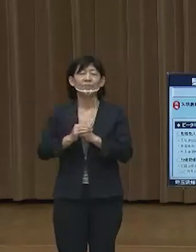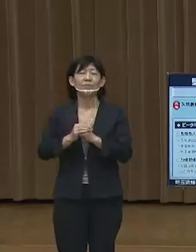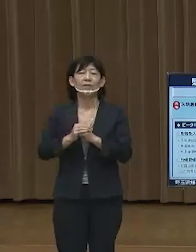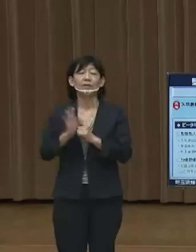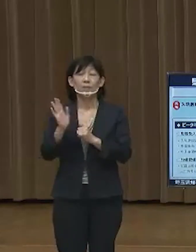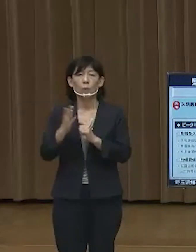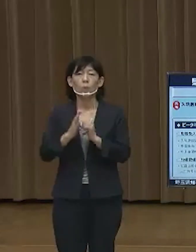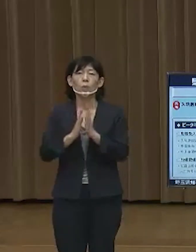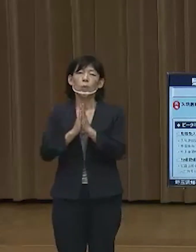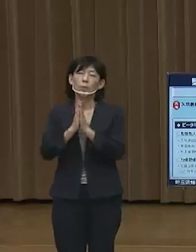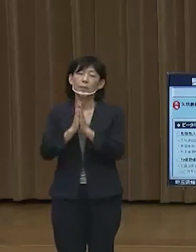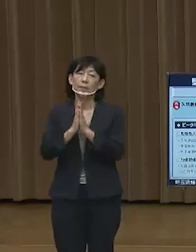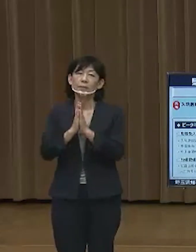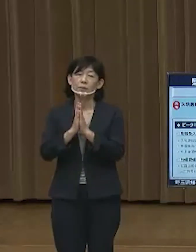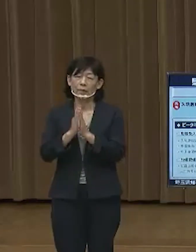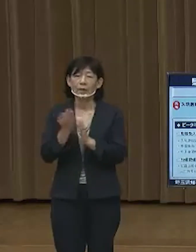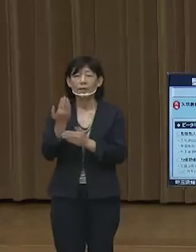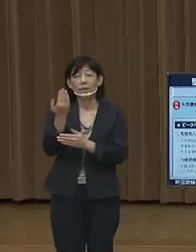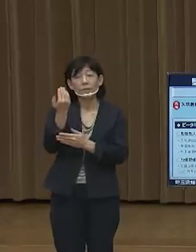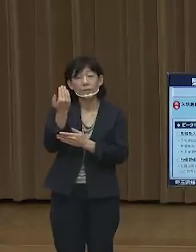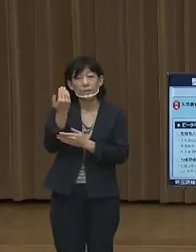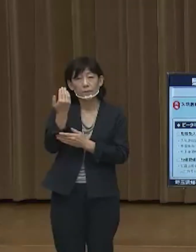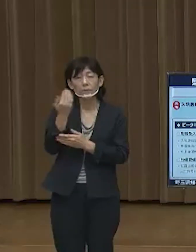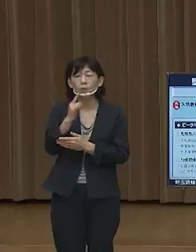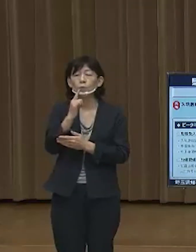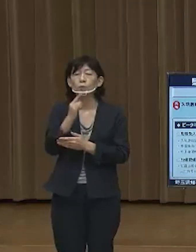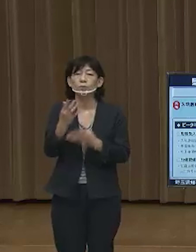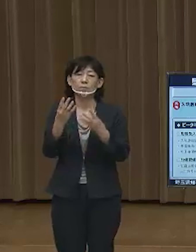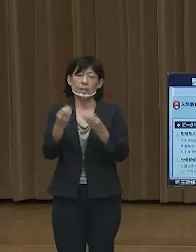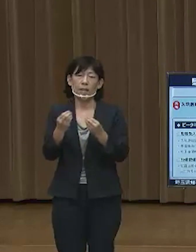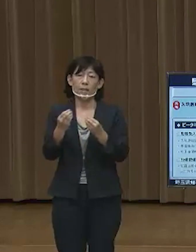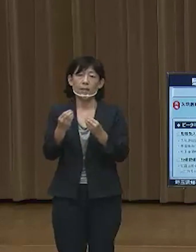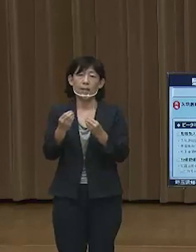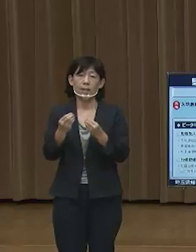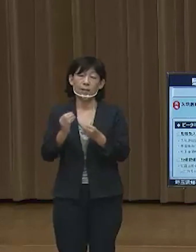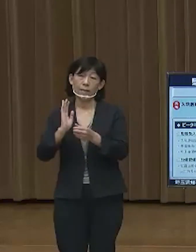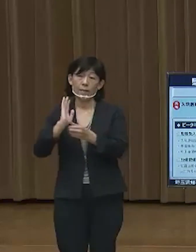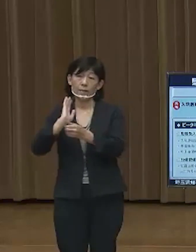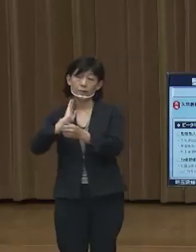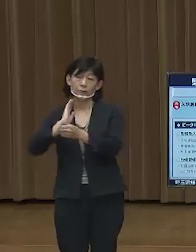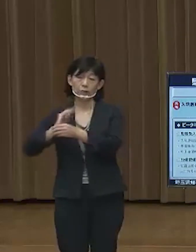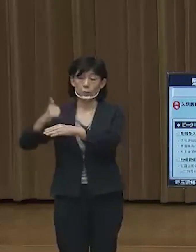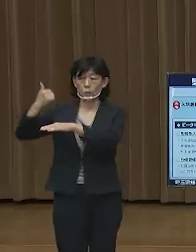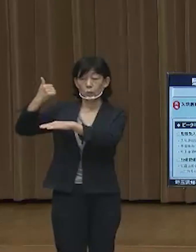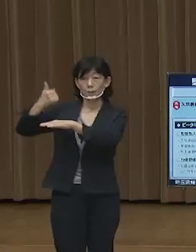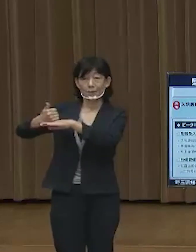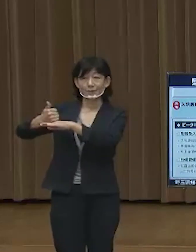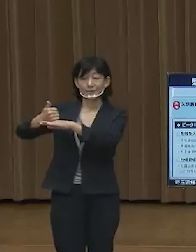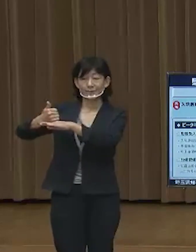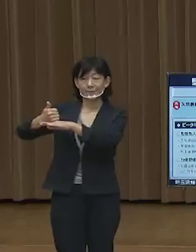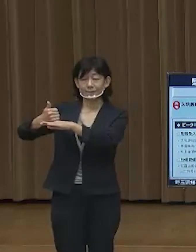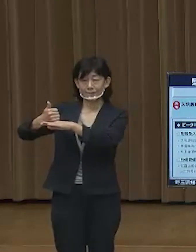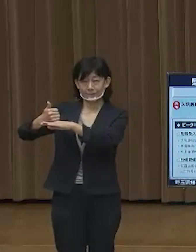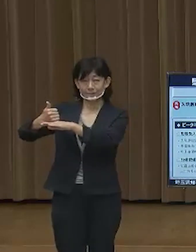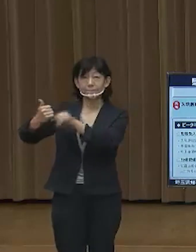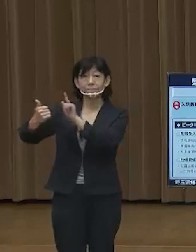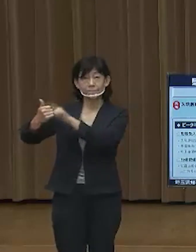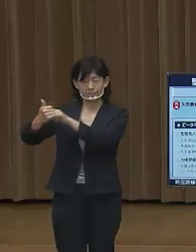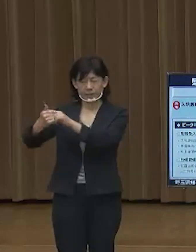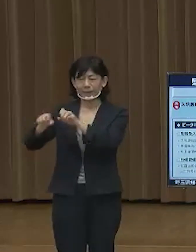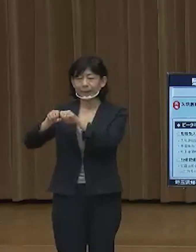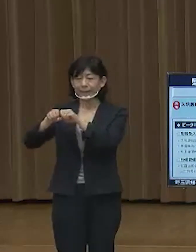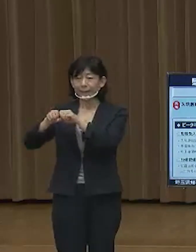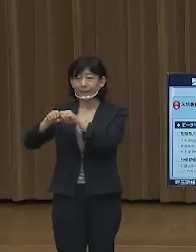日数日前にも、申し上げましたけれども、総裁に選ばれた時かな、今申し上げましたけれども、解散